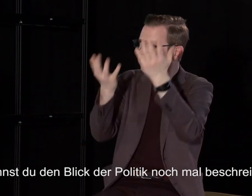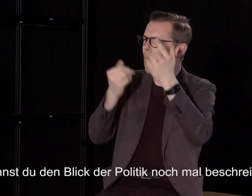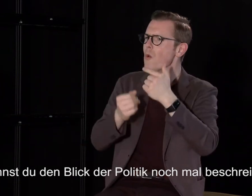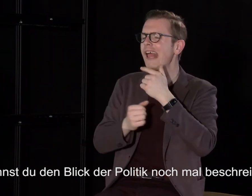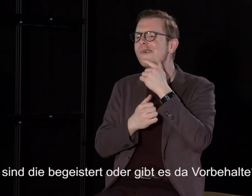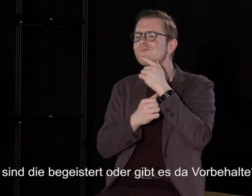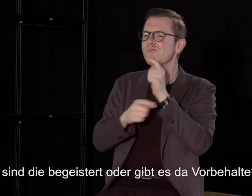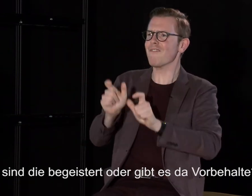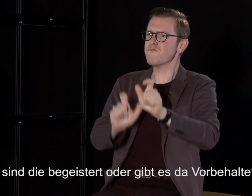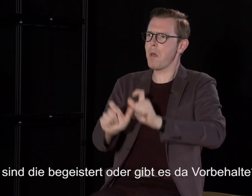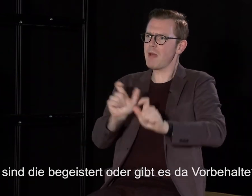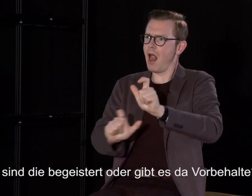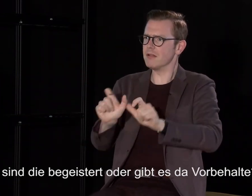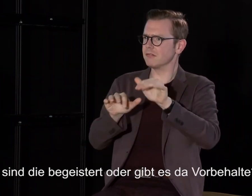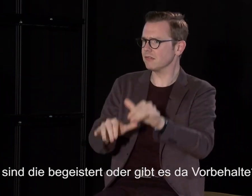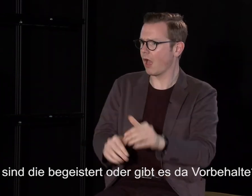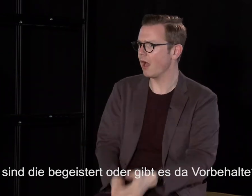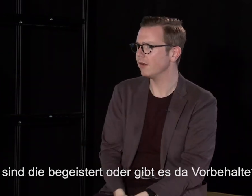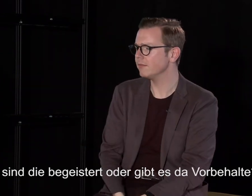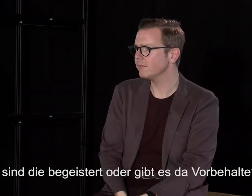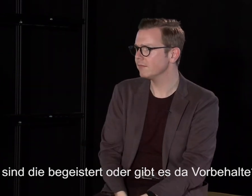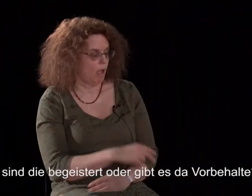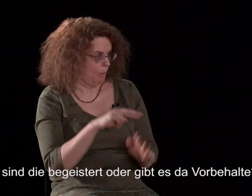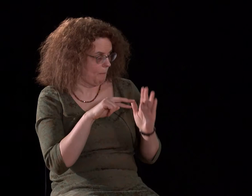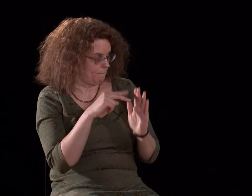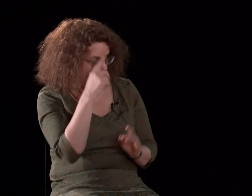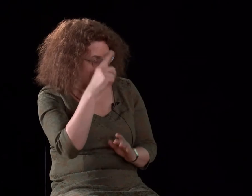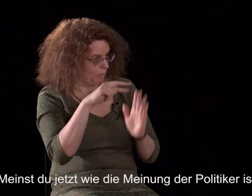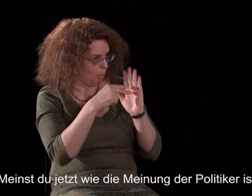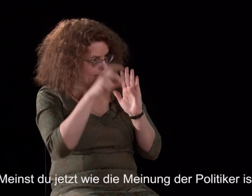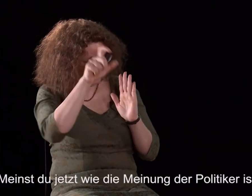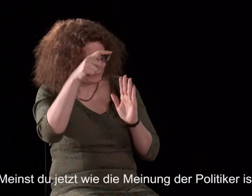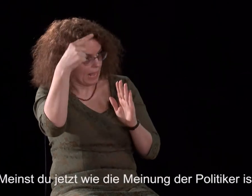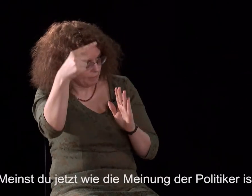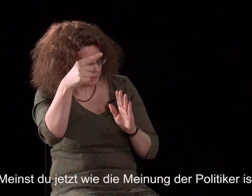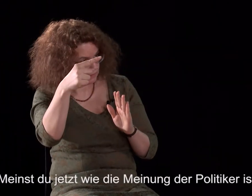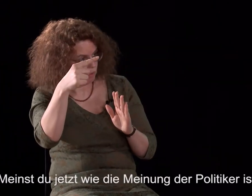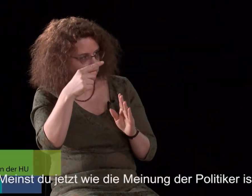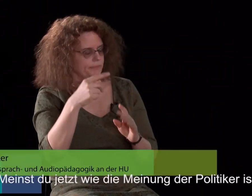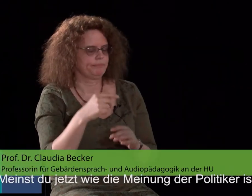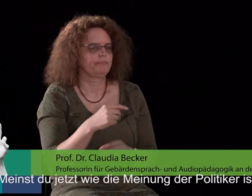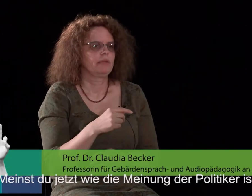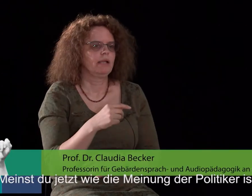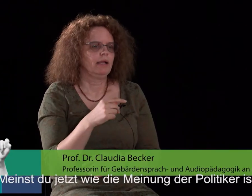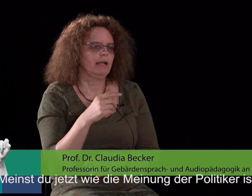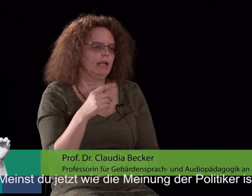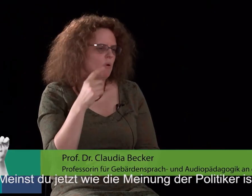beschreiben? Also sind die da begeistert oder gibt es da Vorbehalte? Meinst du jetzt, wie die Meinung der Politiker ist?